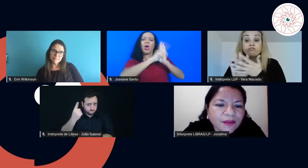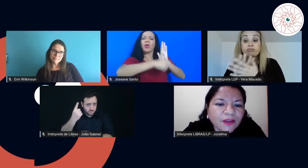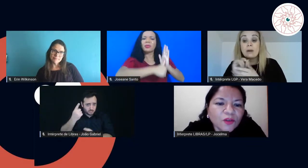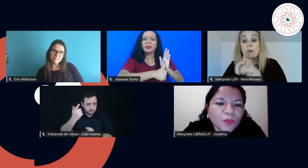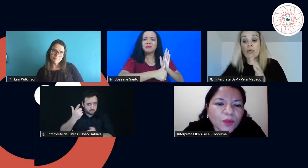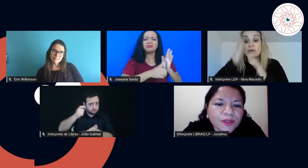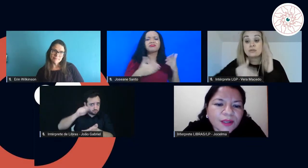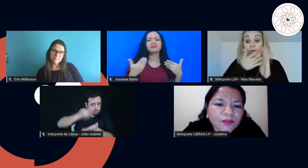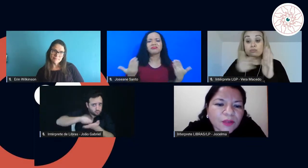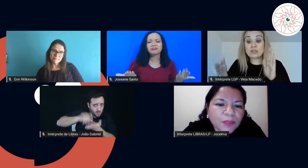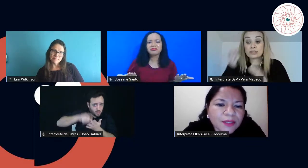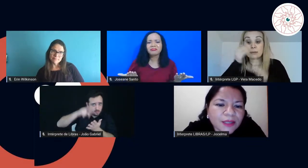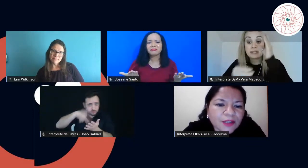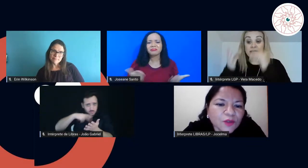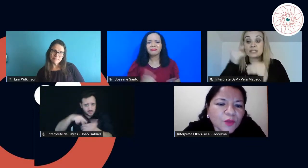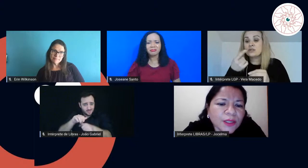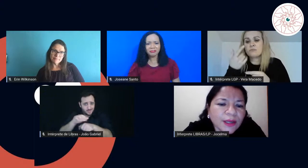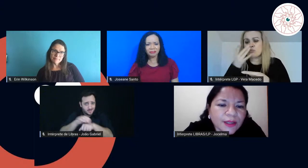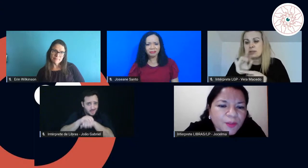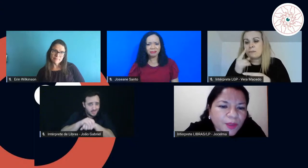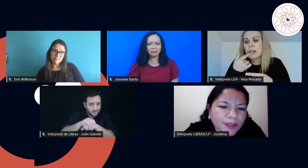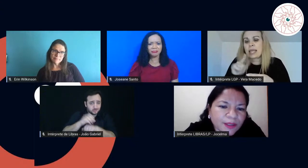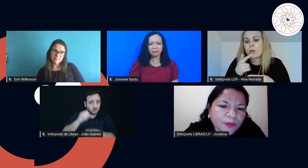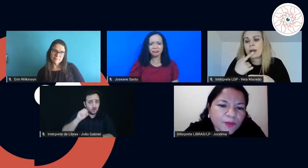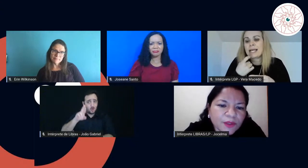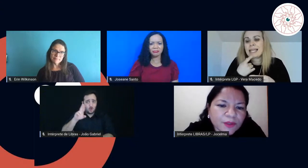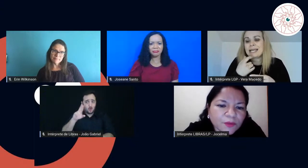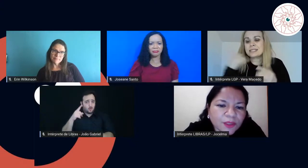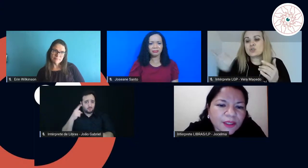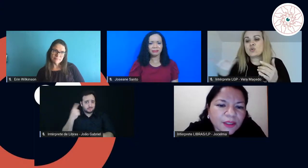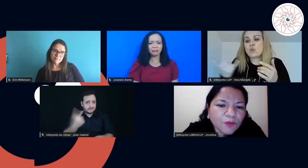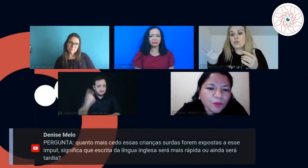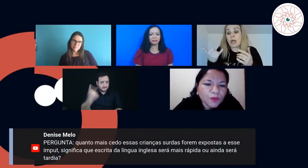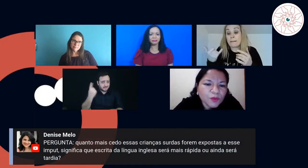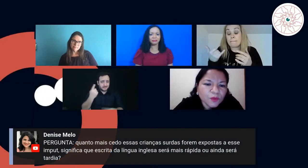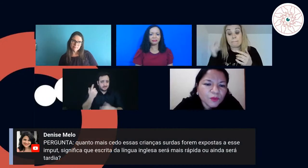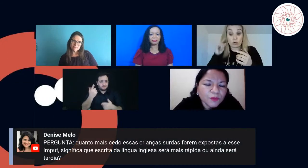aprendizagem do inglês, por exemplo, de uma segunda língua pro surdo.